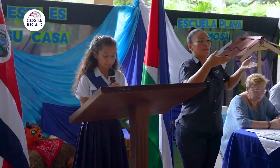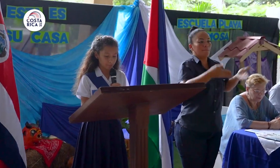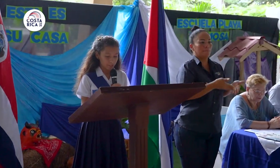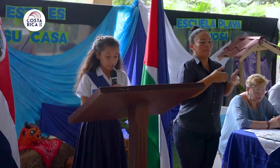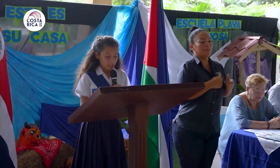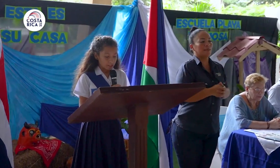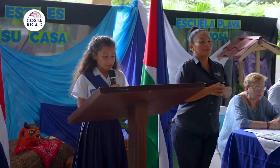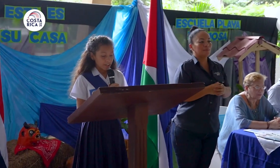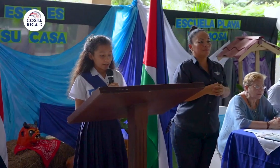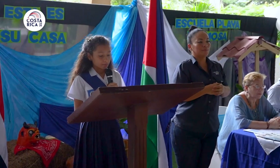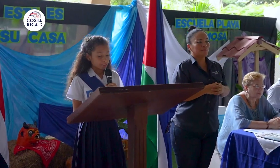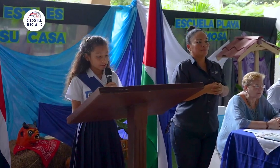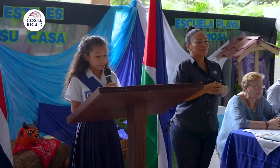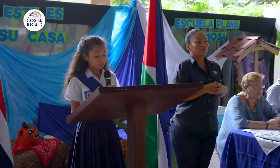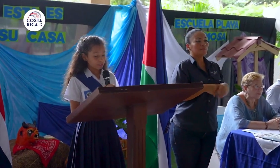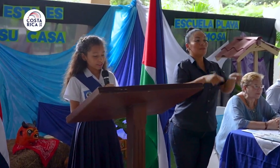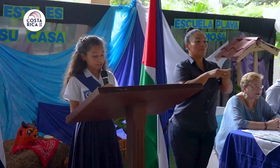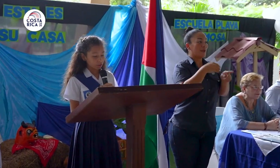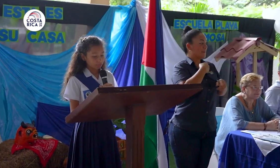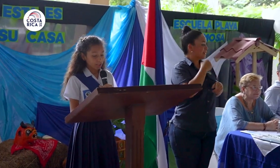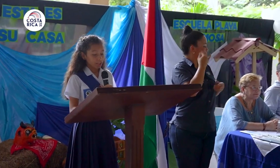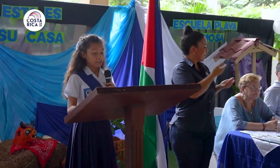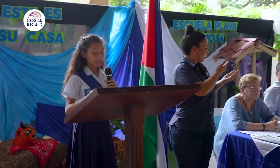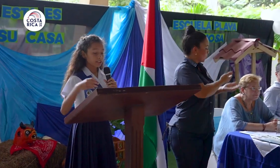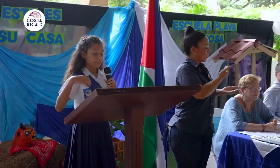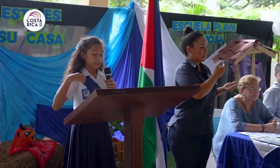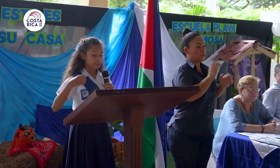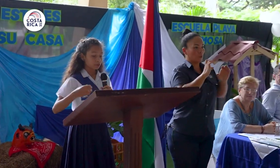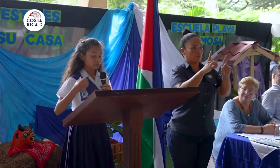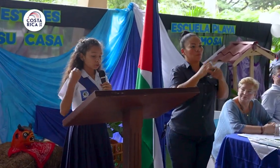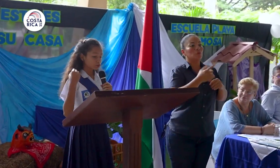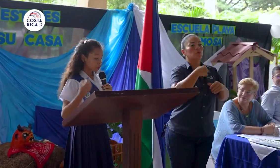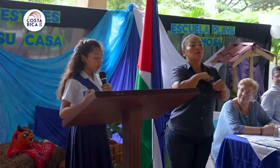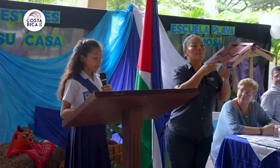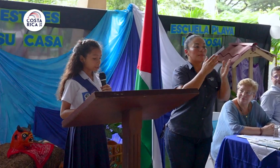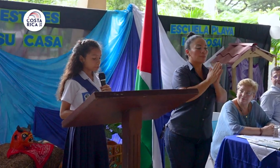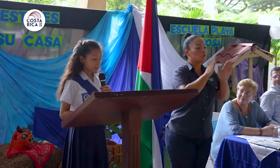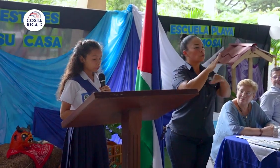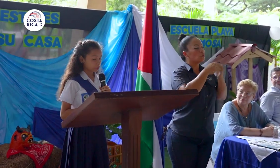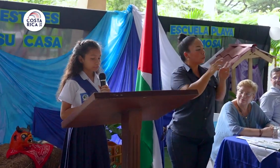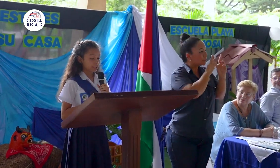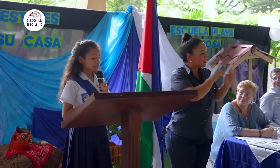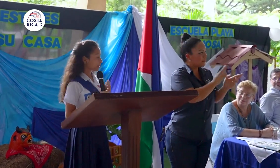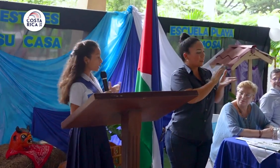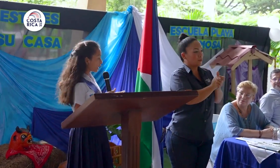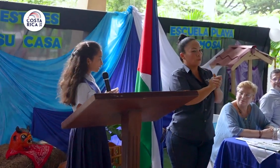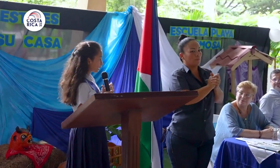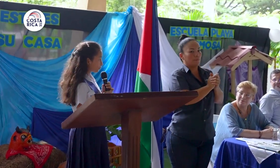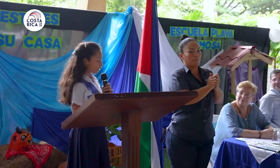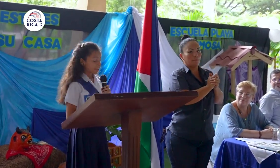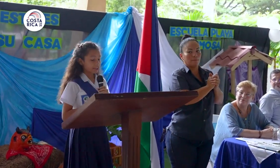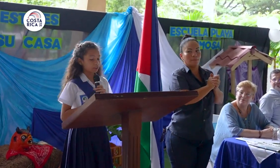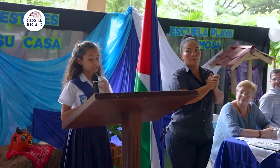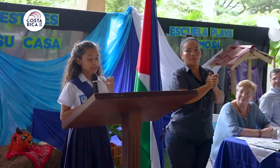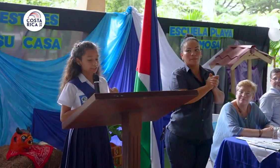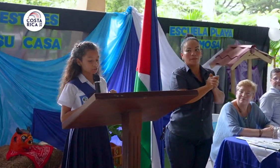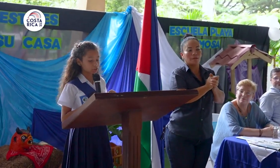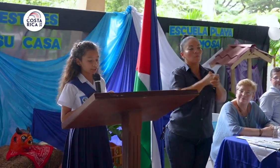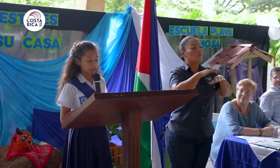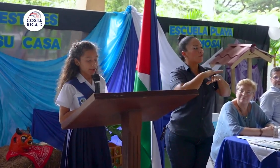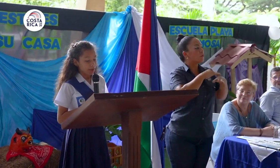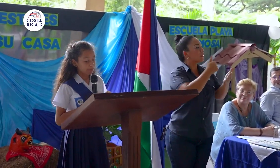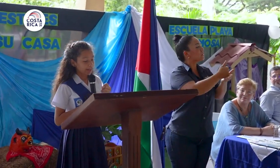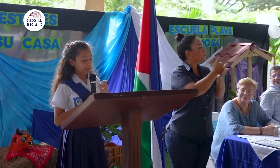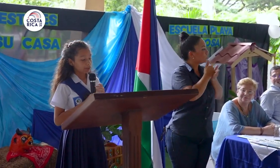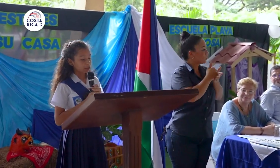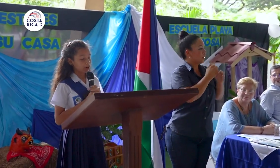bienvenida y a la ministra de Educación y le pedimos con todo el respeto que se merecen que nos